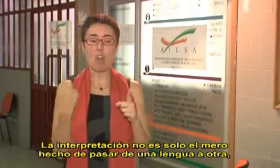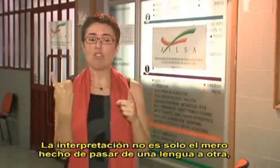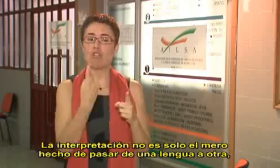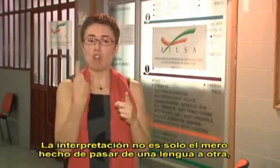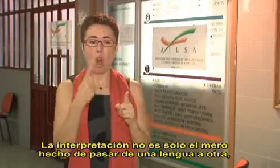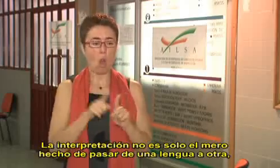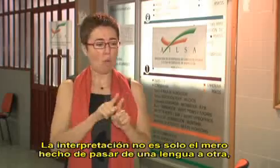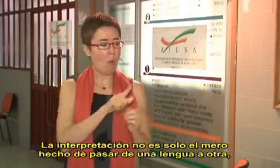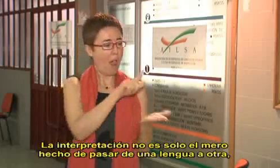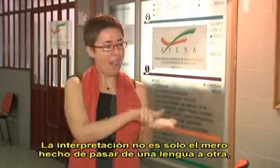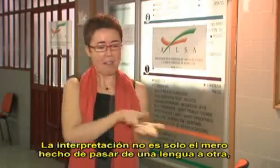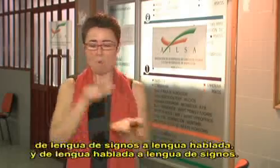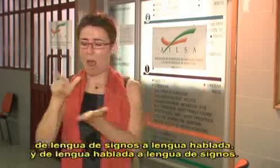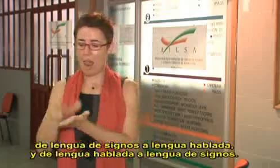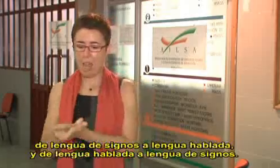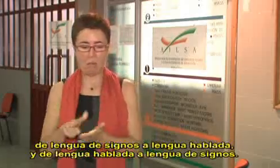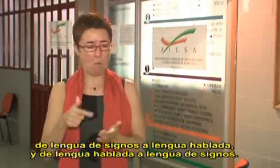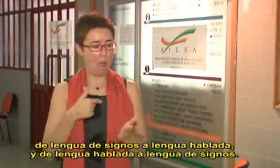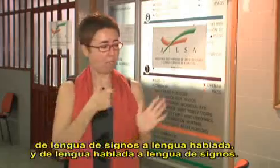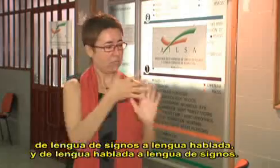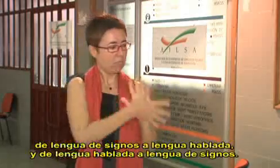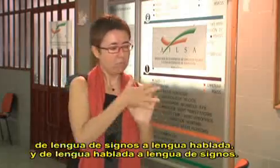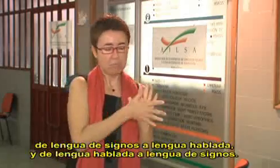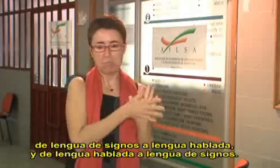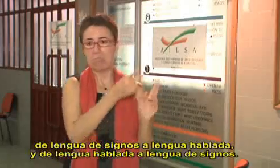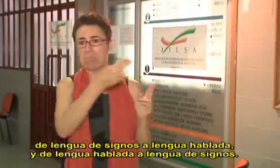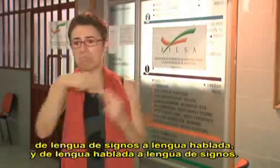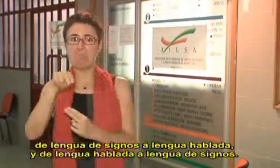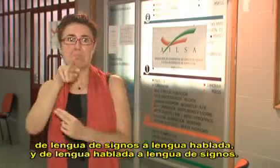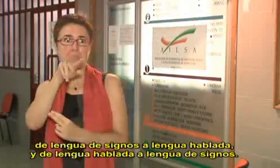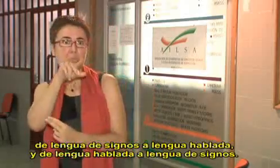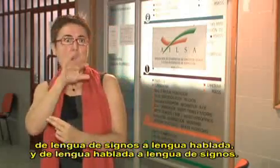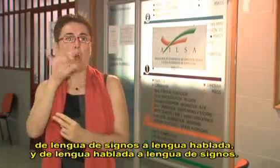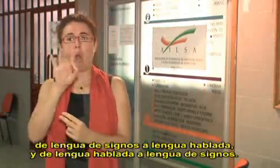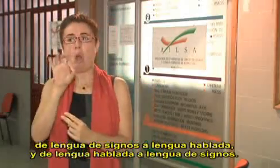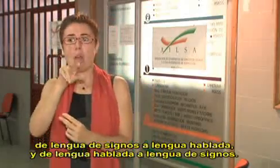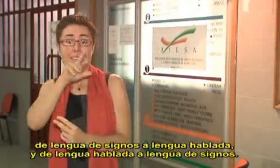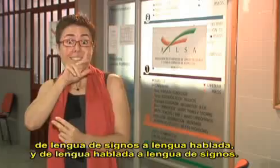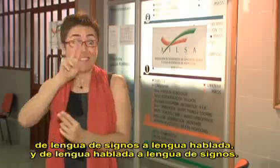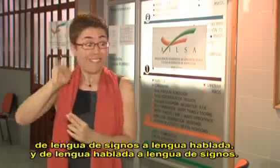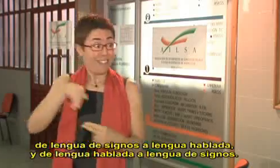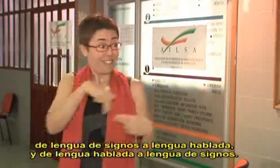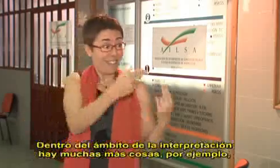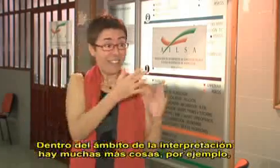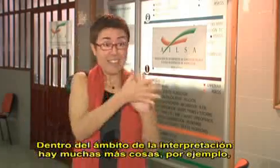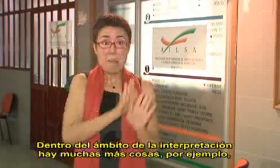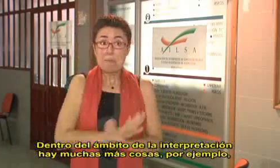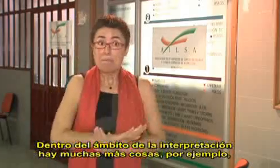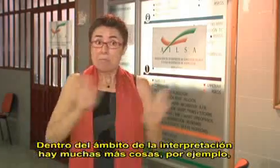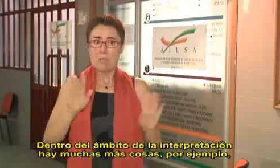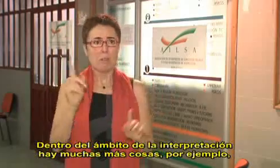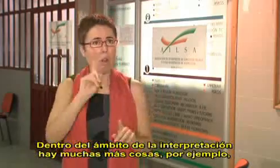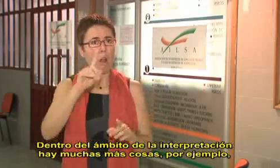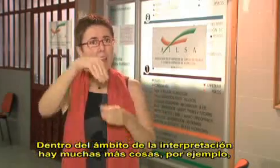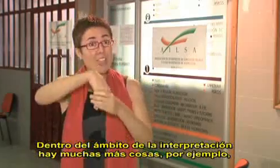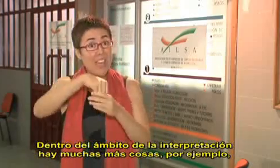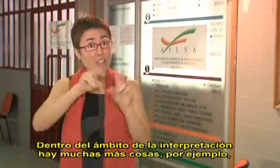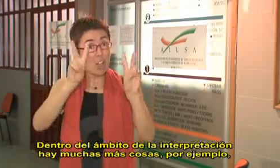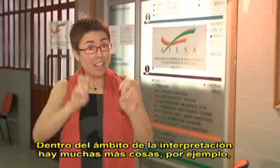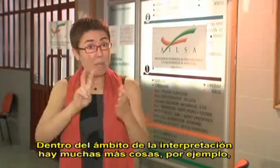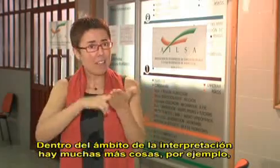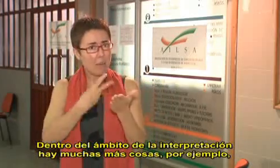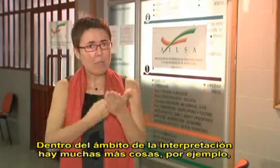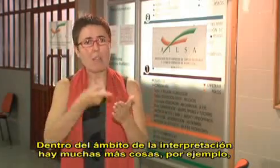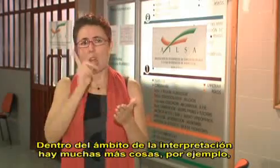pasar de una lengua a otra, de lengua de signos a lengua hablada y de lengua hablada a lengua de signos. Dentro del ámbito de la